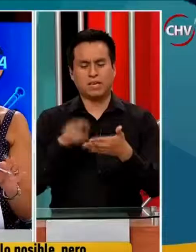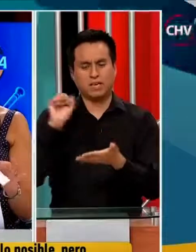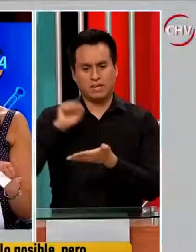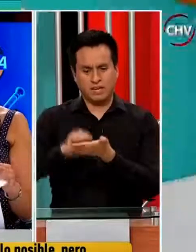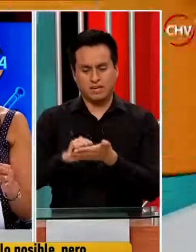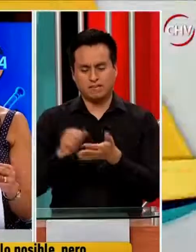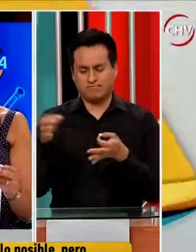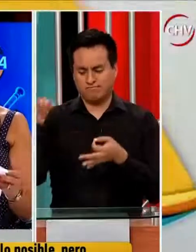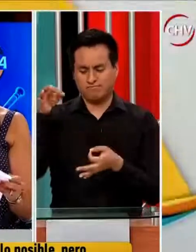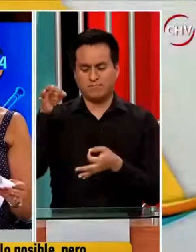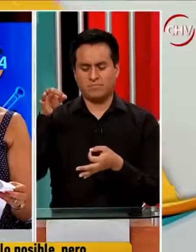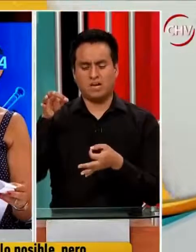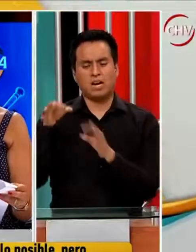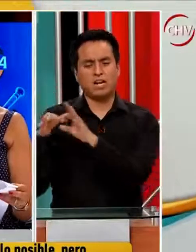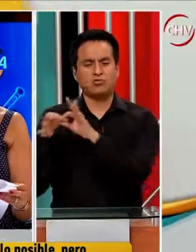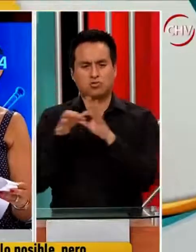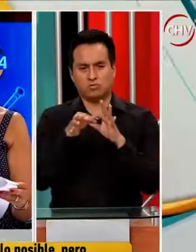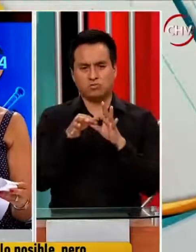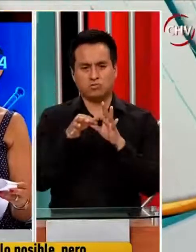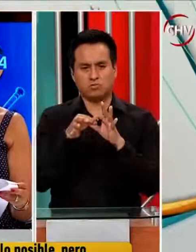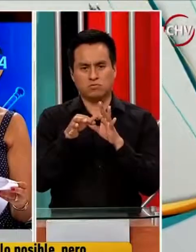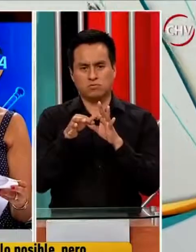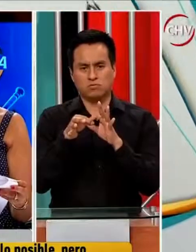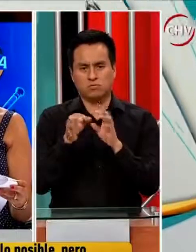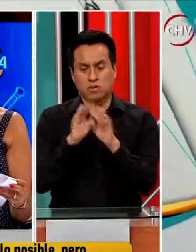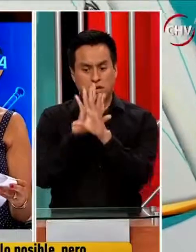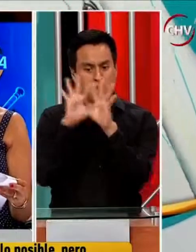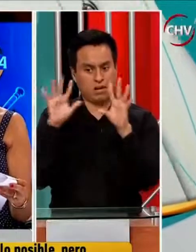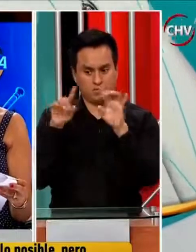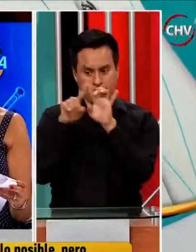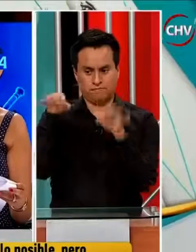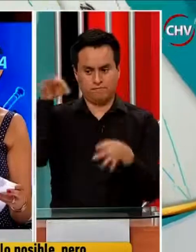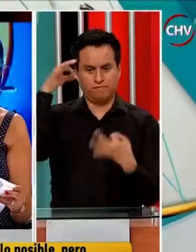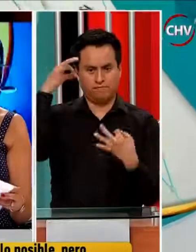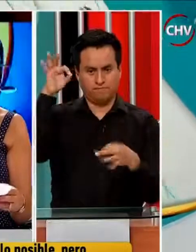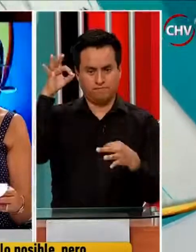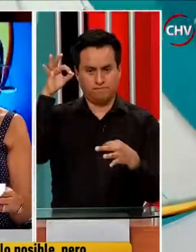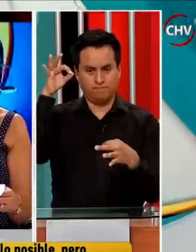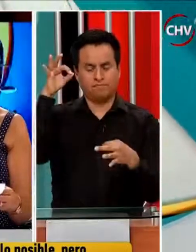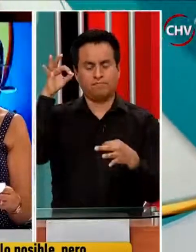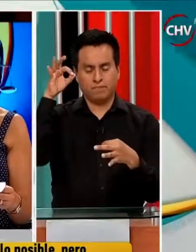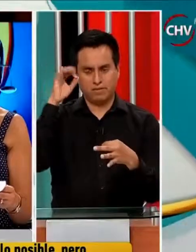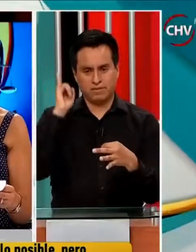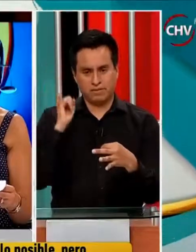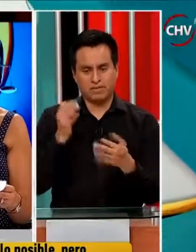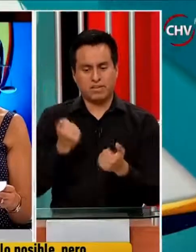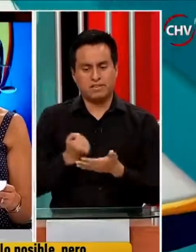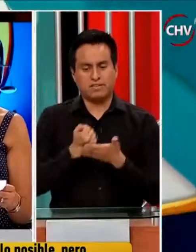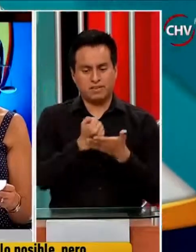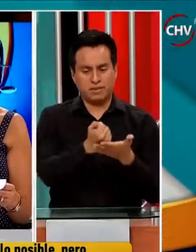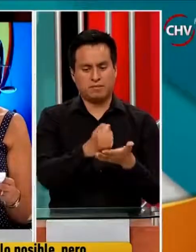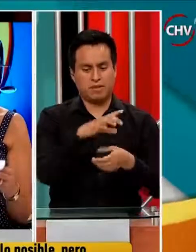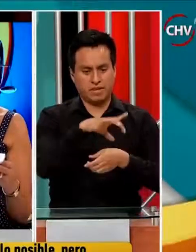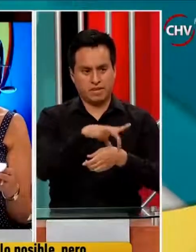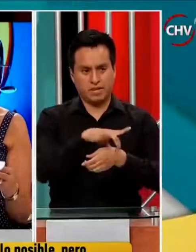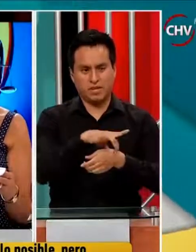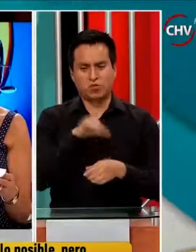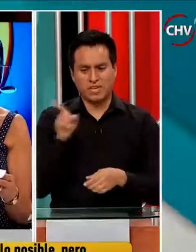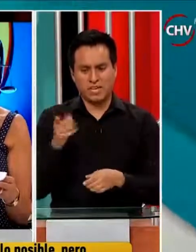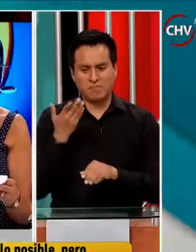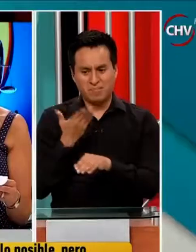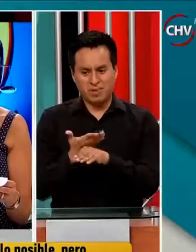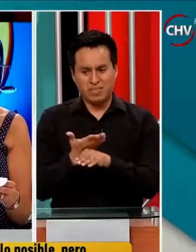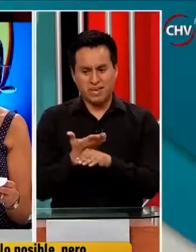Por una razón bien clarita. Sí, pero necesita asistencia médica. Que lo que usted pide es